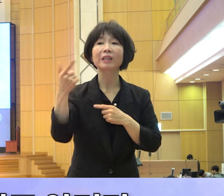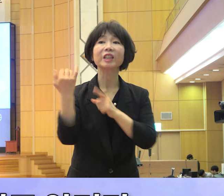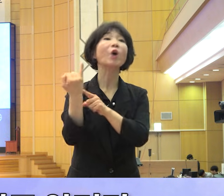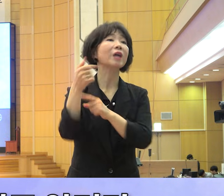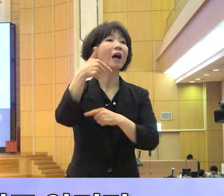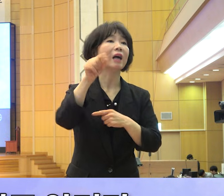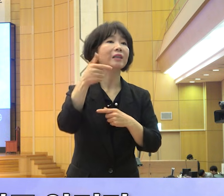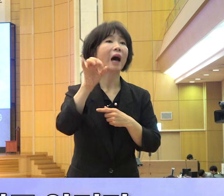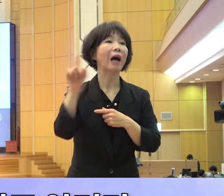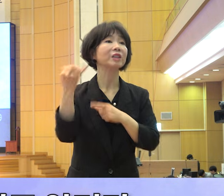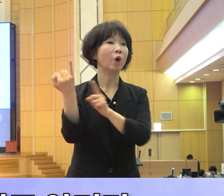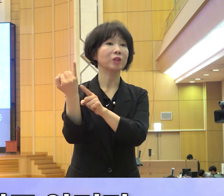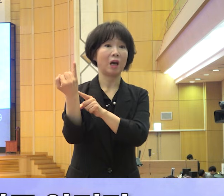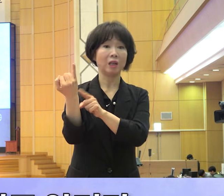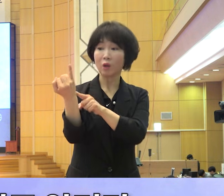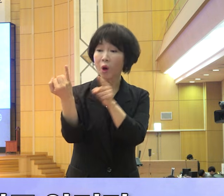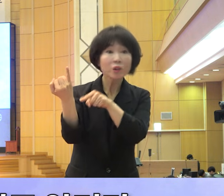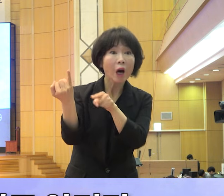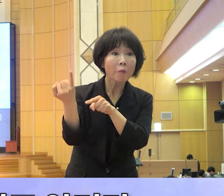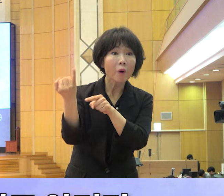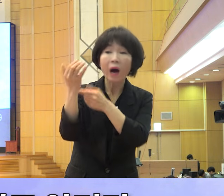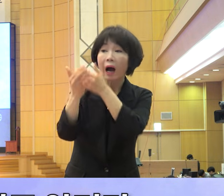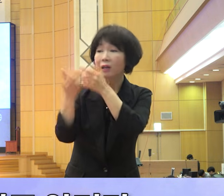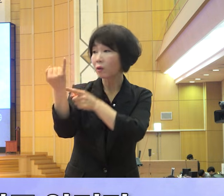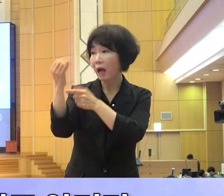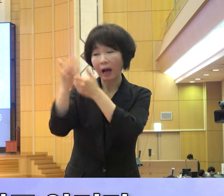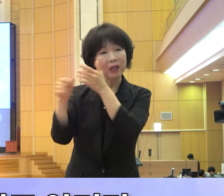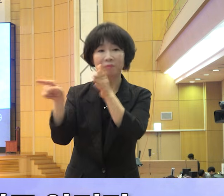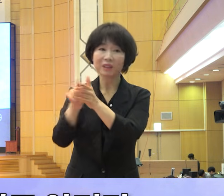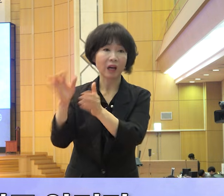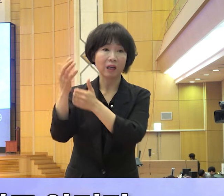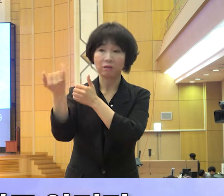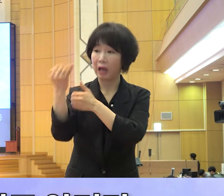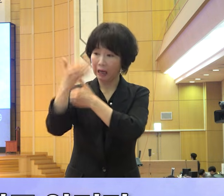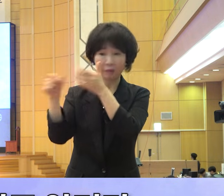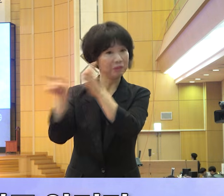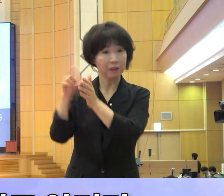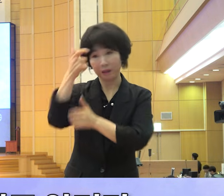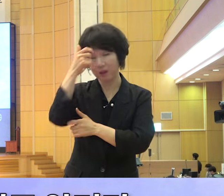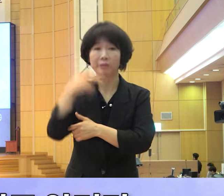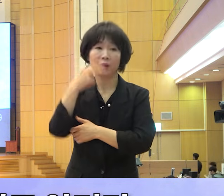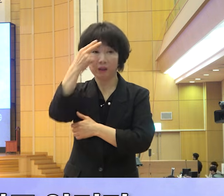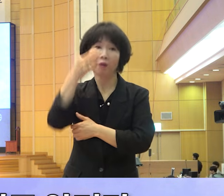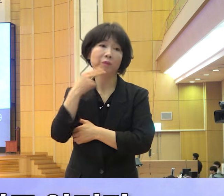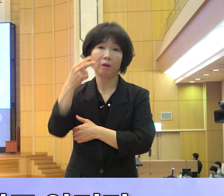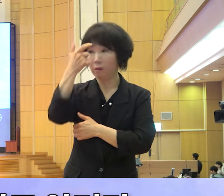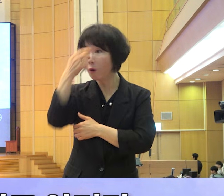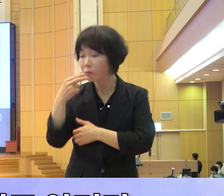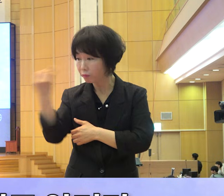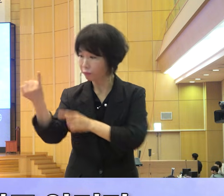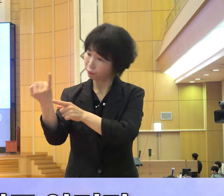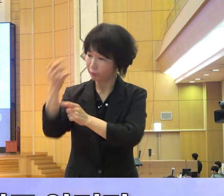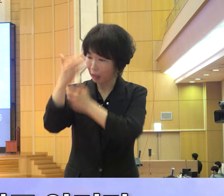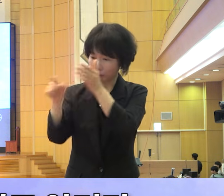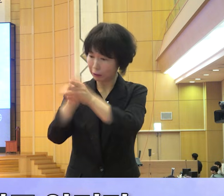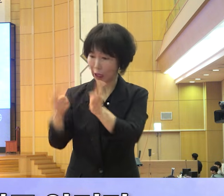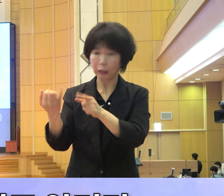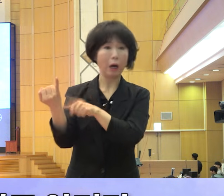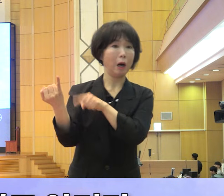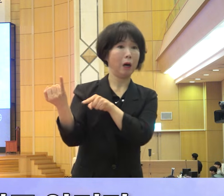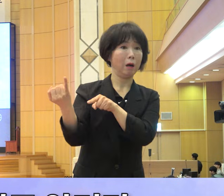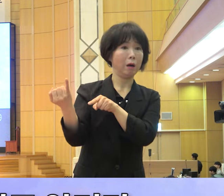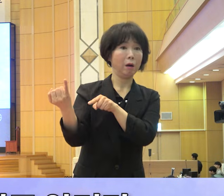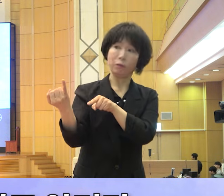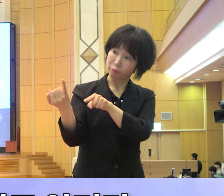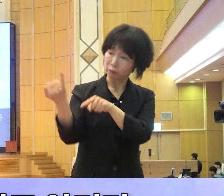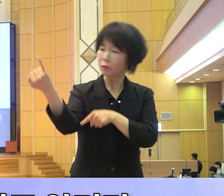이방인이라는 거예요. 이방인 여자, 즉 하나님을 믿지 않는, 하나님의 자녀가 아닌 이방인이라는